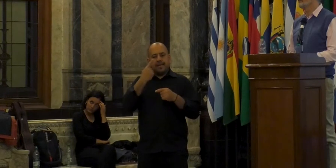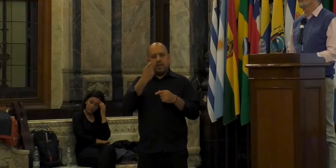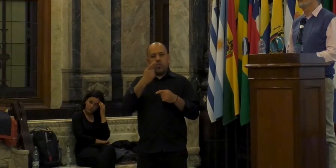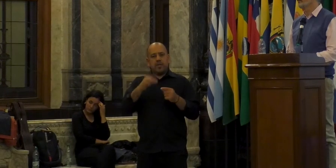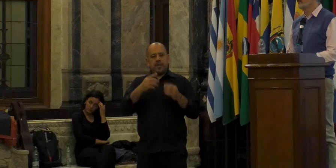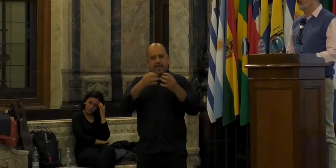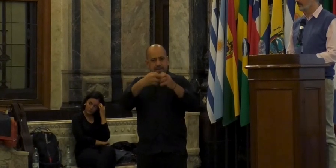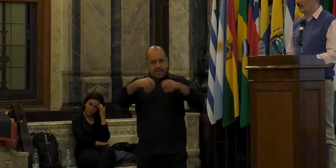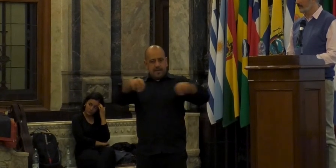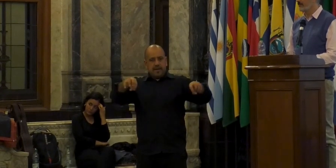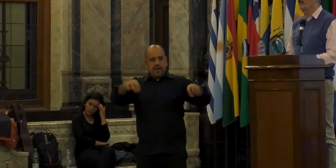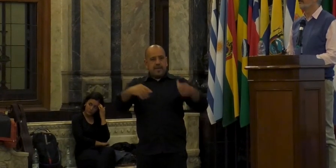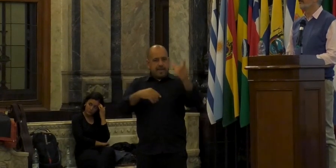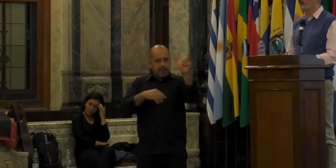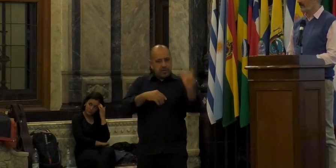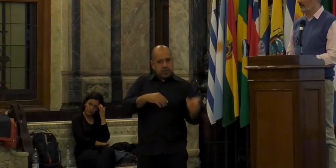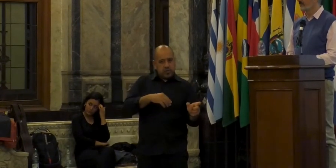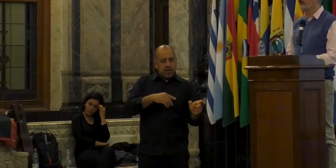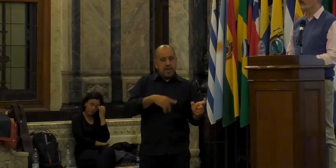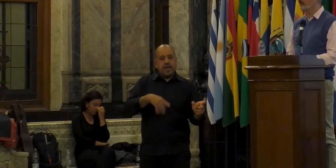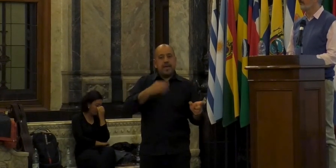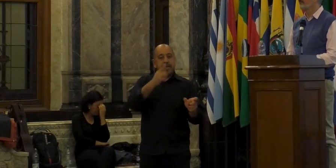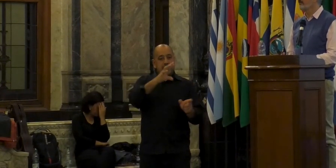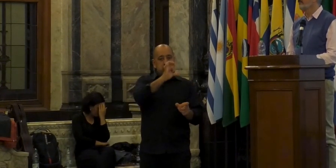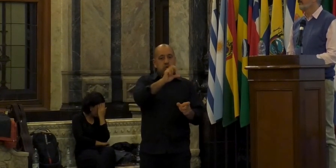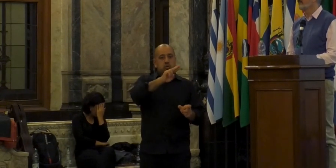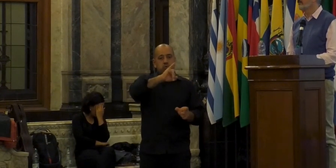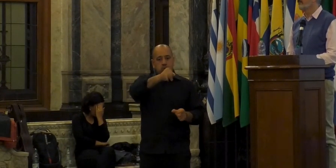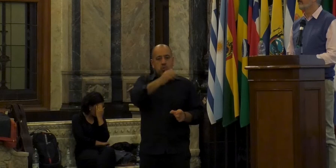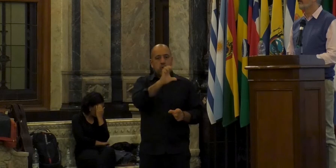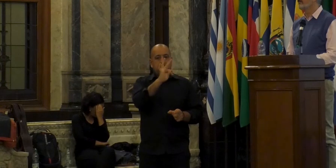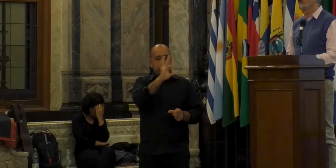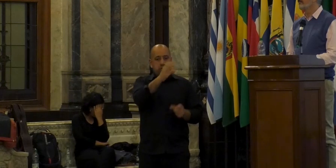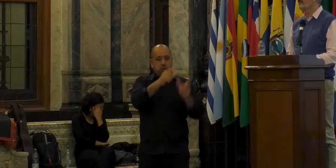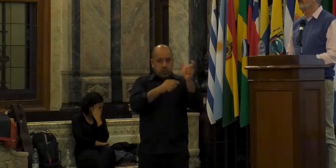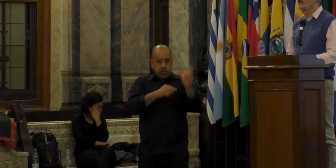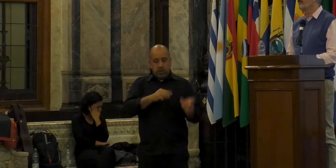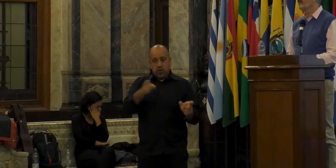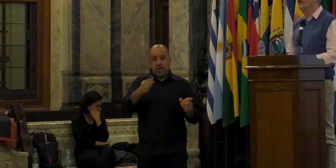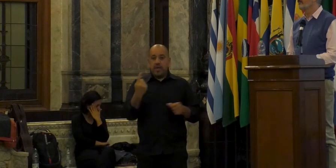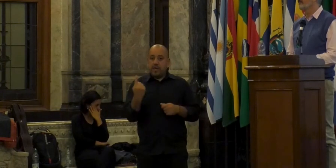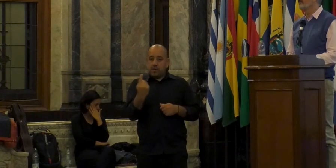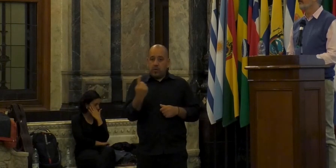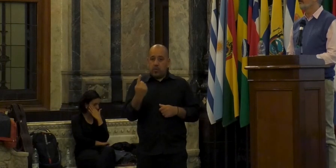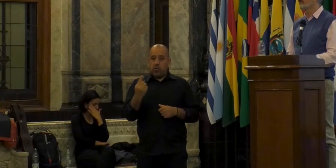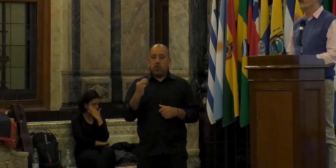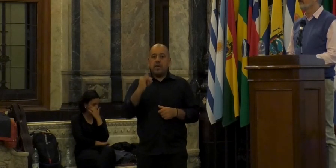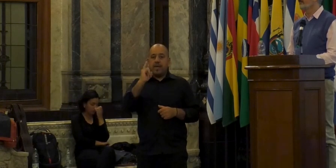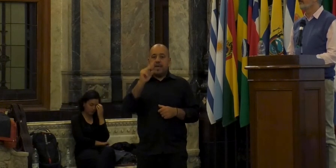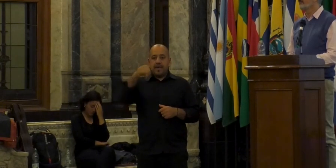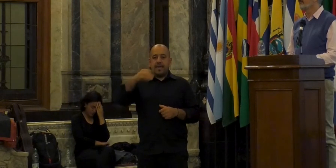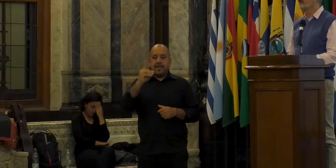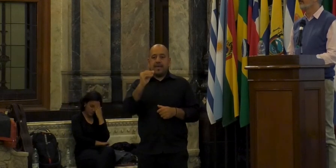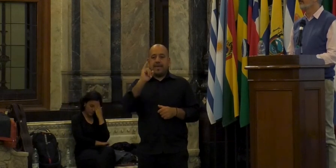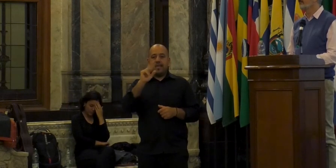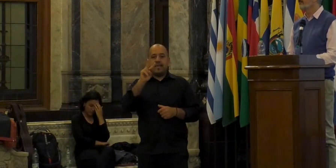individuo del sujeto, que hay un deslizamiento hacia el individuo, de homologar el concepto de sujeto con individuo. Aquí